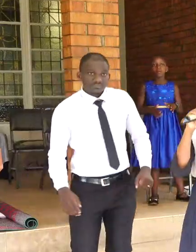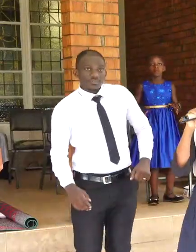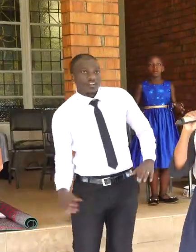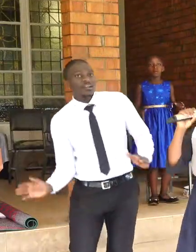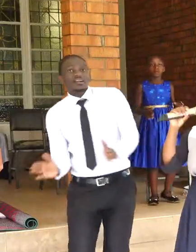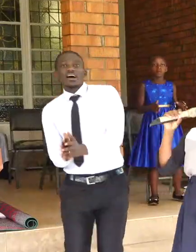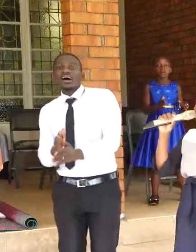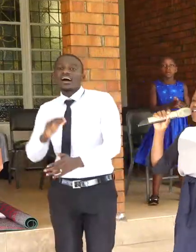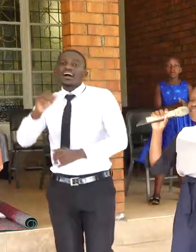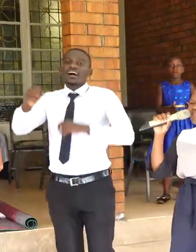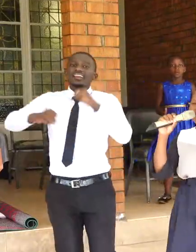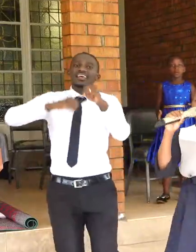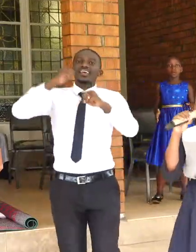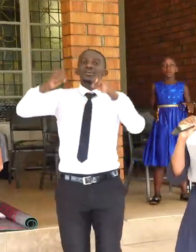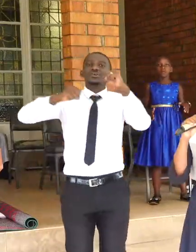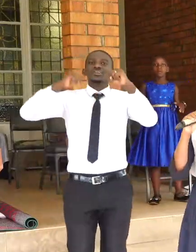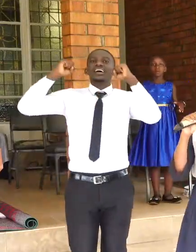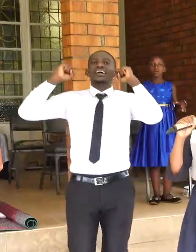Hallelujah.